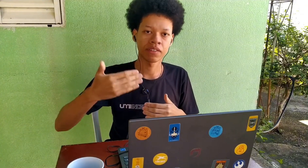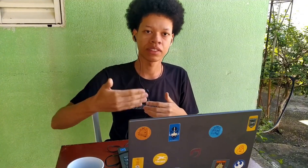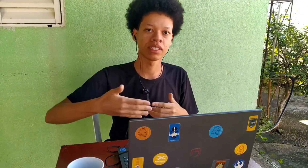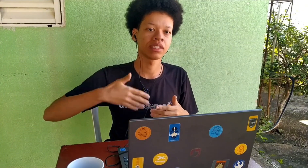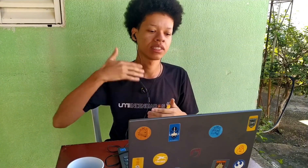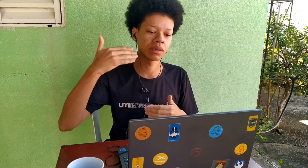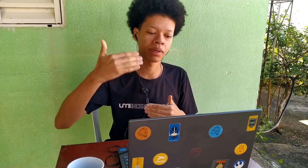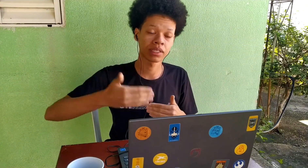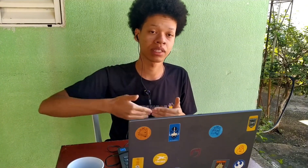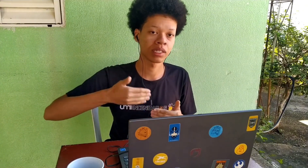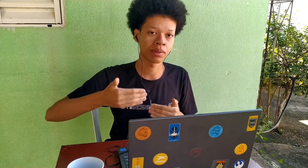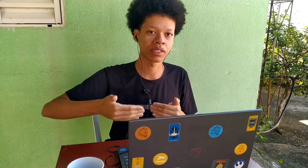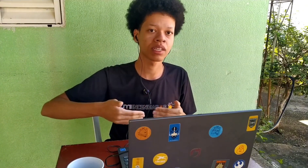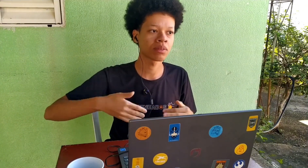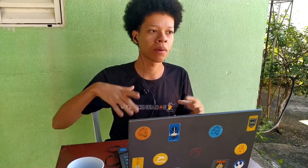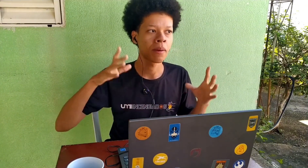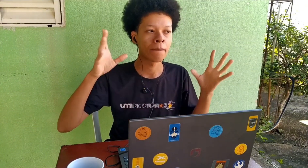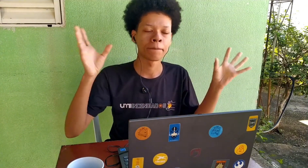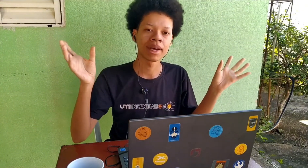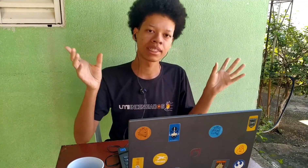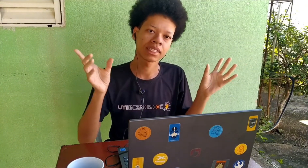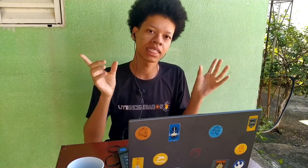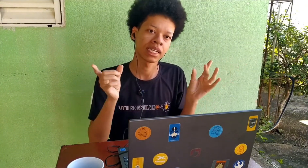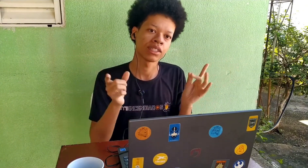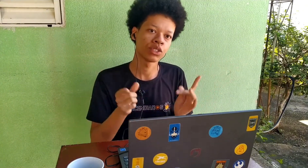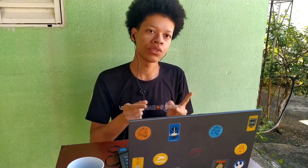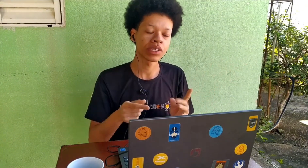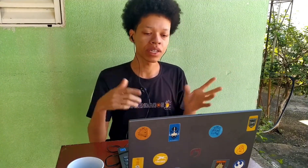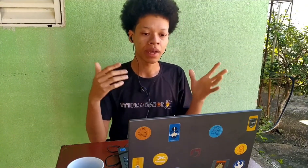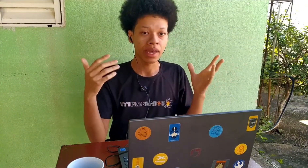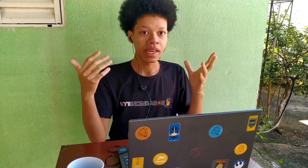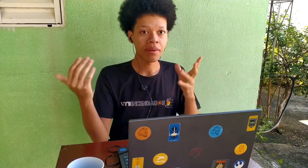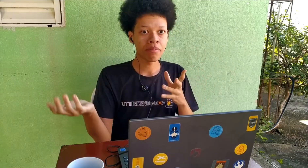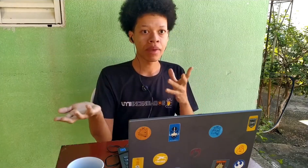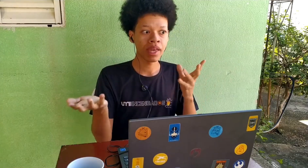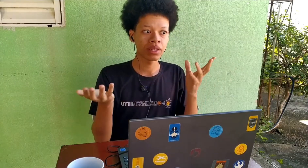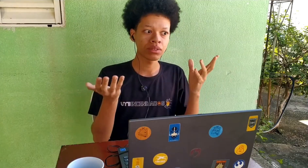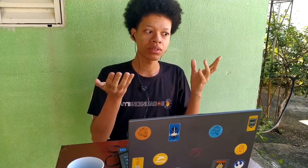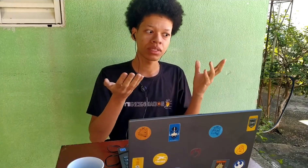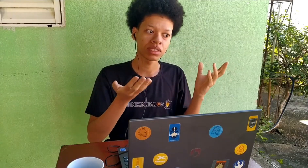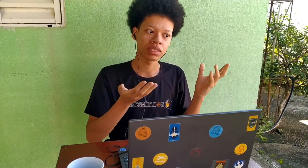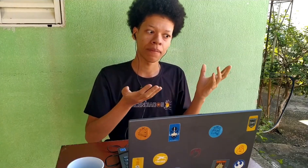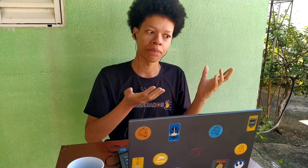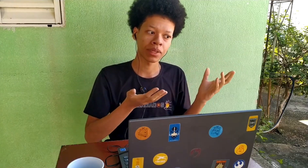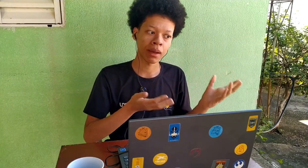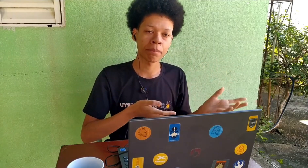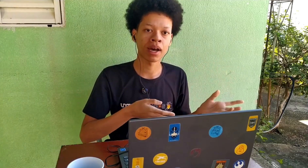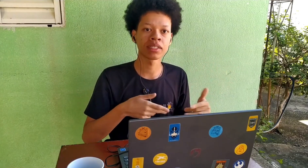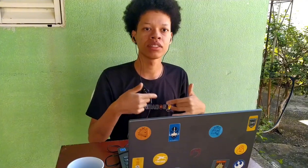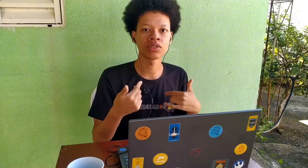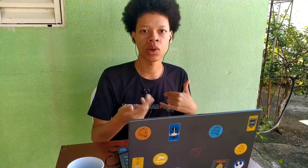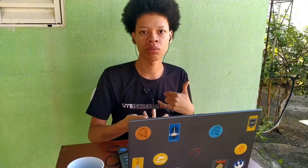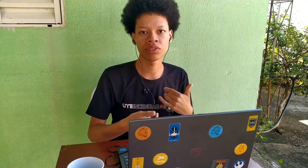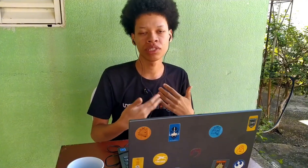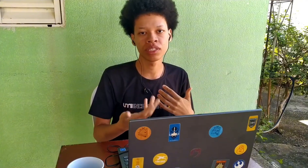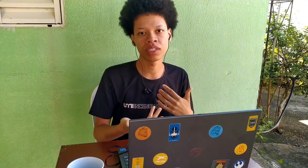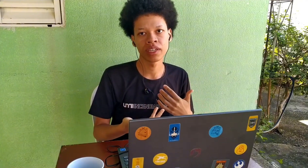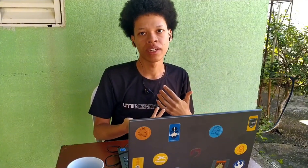eventos assim, interpretando, mais cansado a gente fica e menos capazes somos de